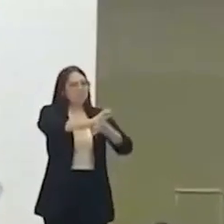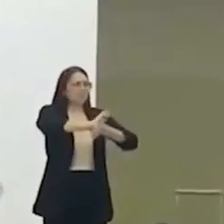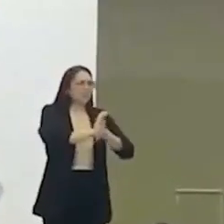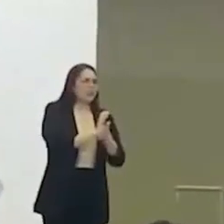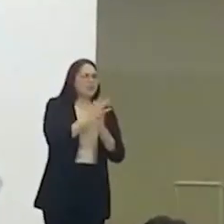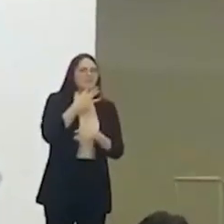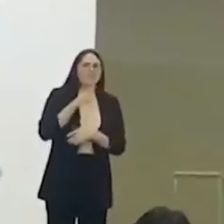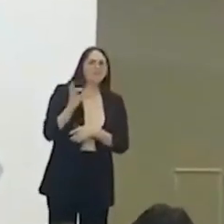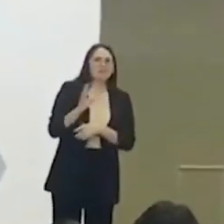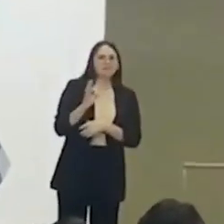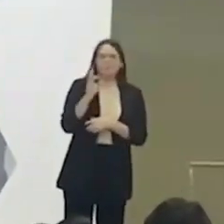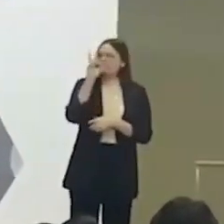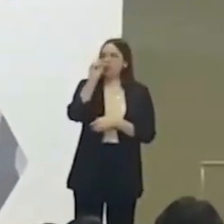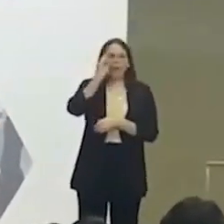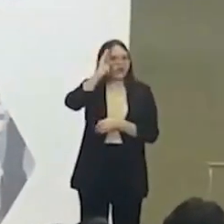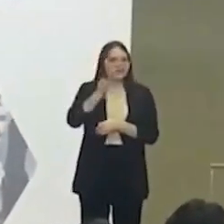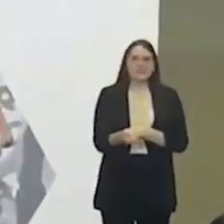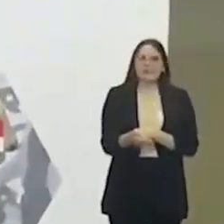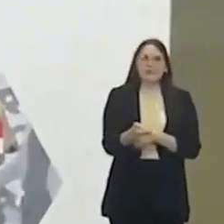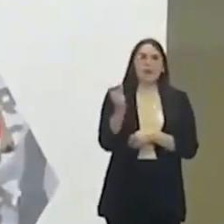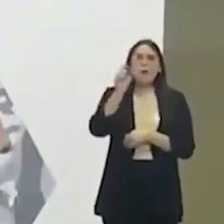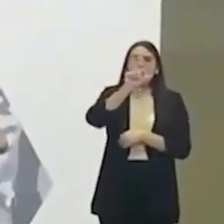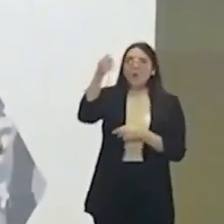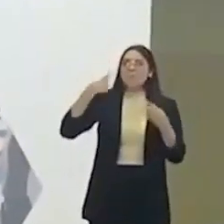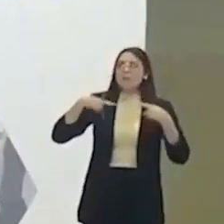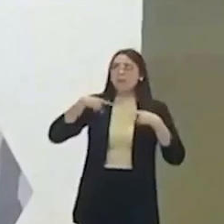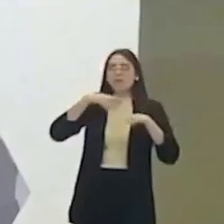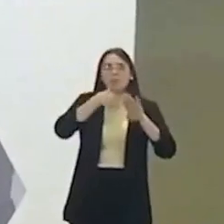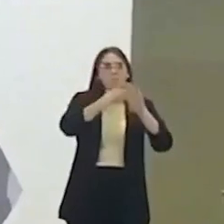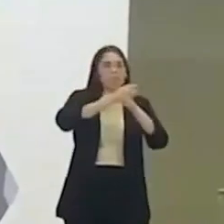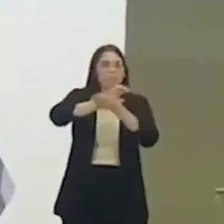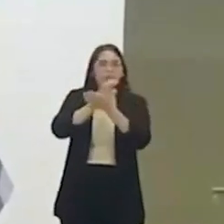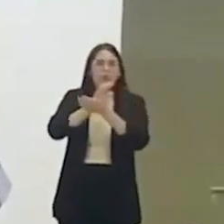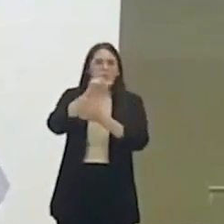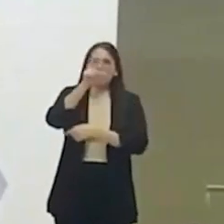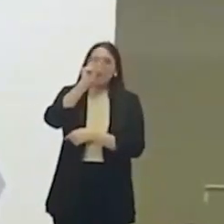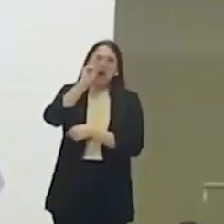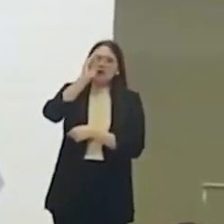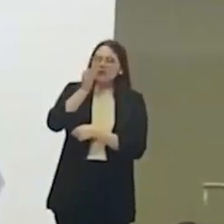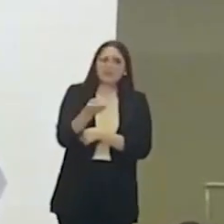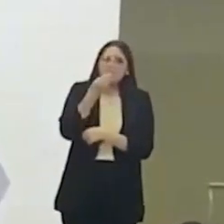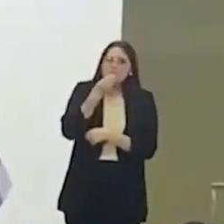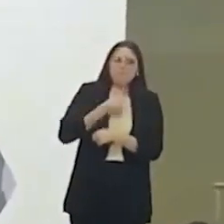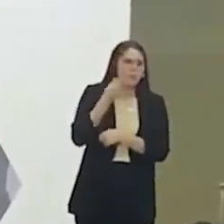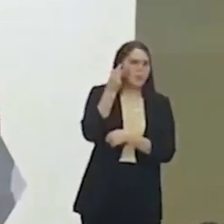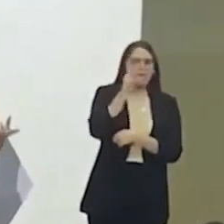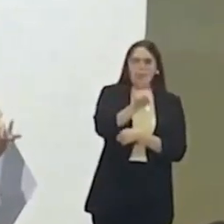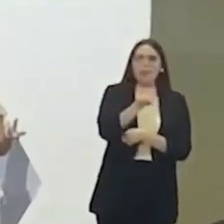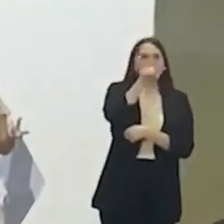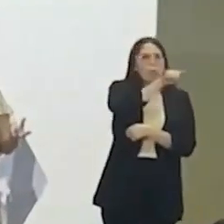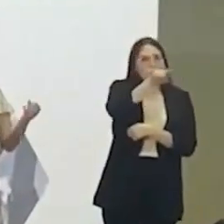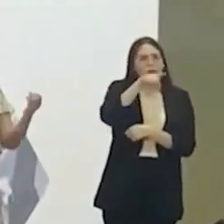alto cualquier acción de discriminación ante ustedes y que ustedes